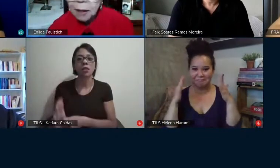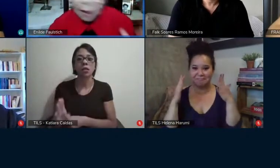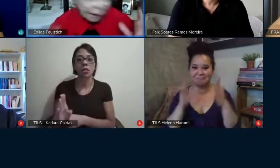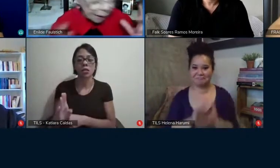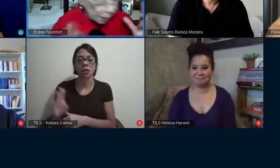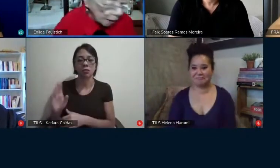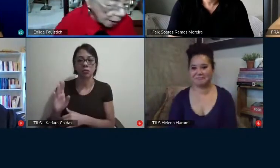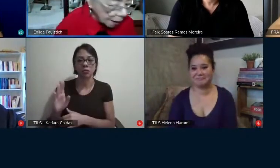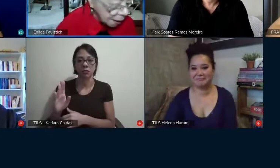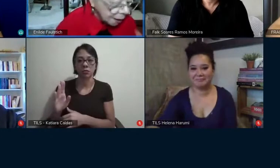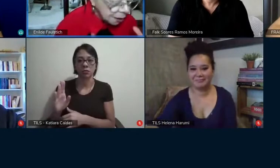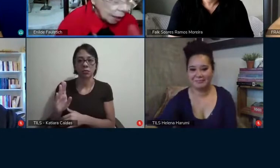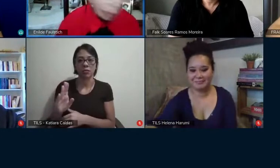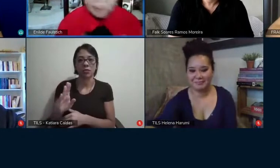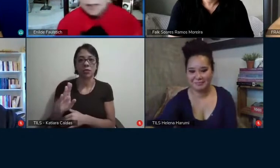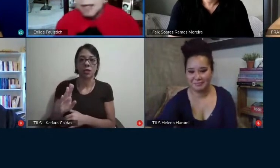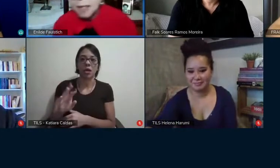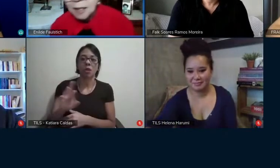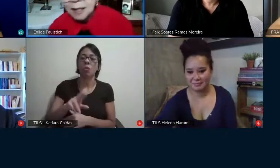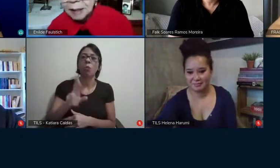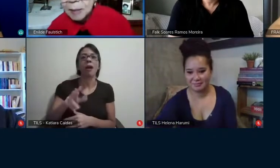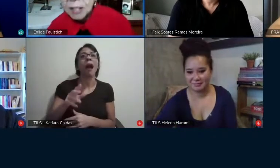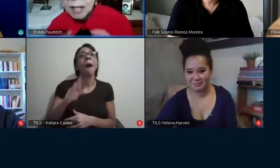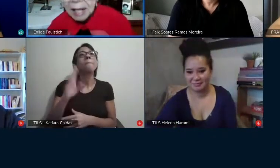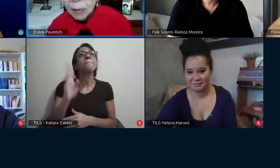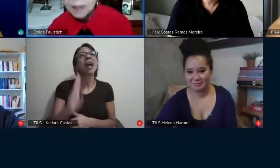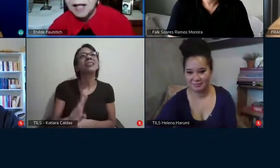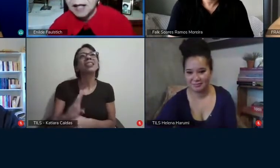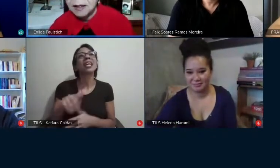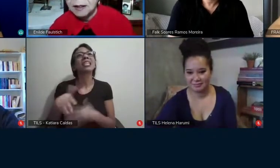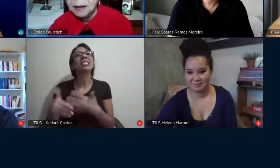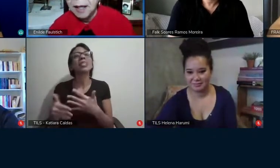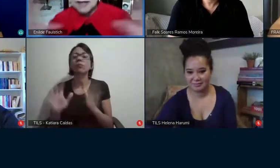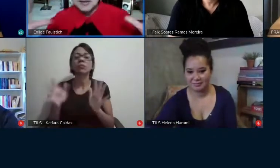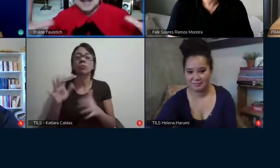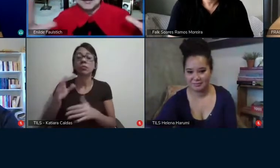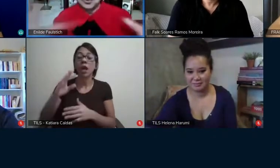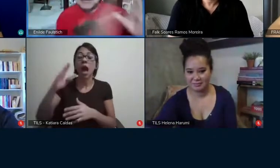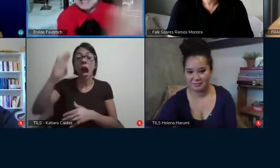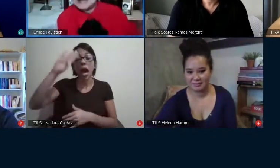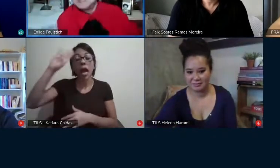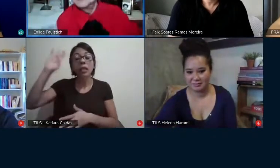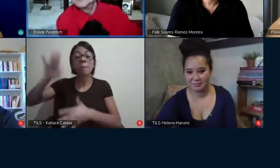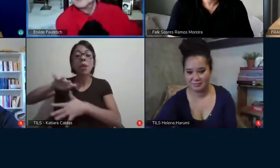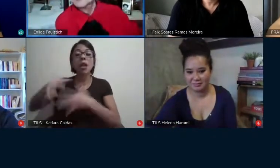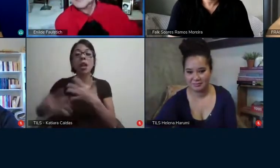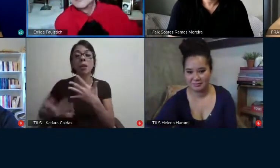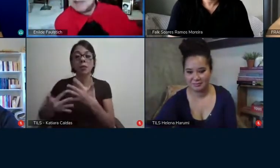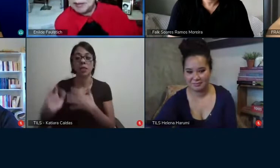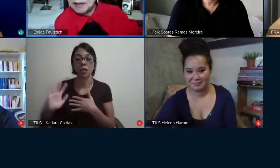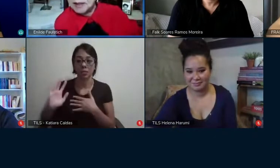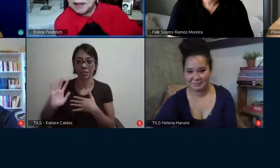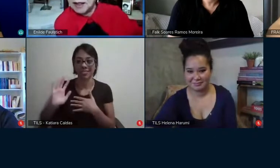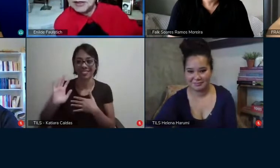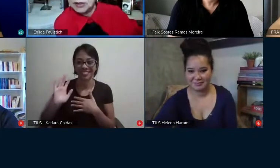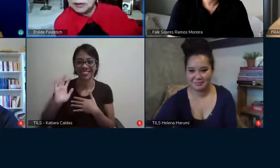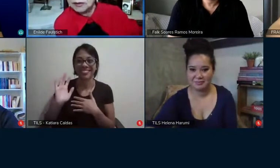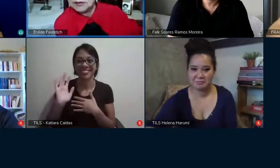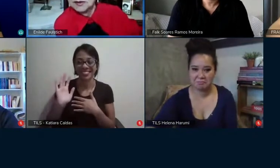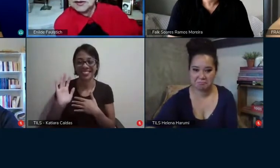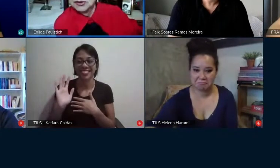E não Academia de Língua Brasileira de Sinais, Academia de Língua de Sinais. É esse que é. Não tem academia Brasileira